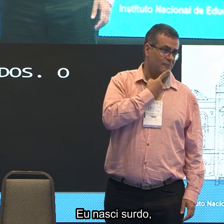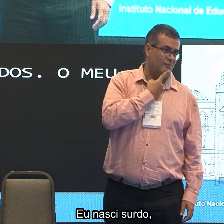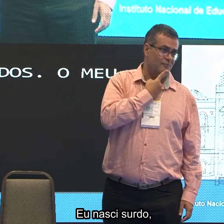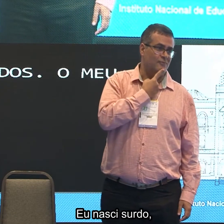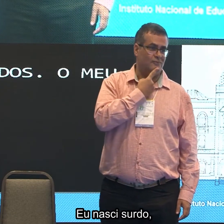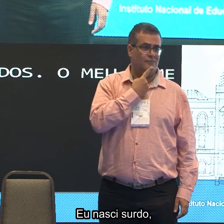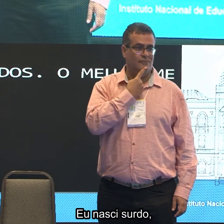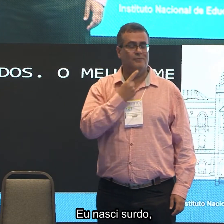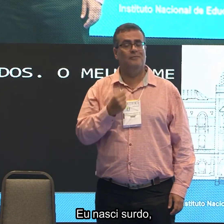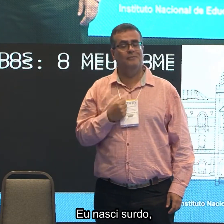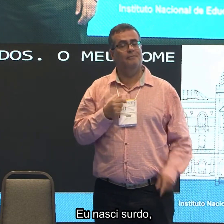Eu nasci surdo